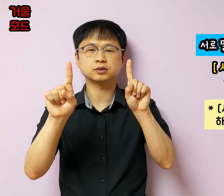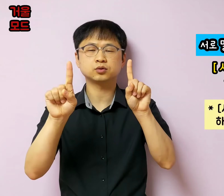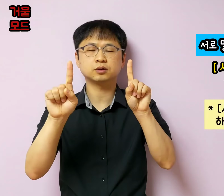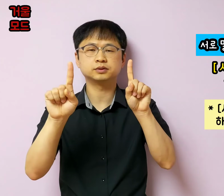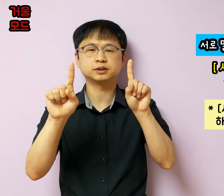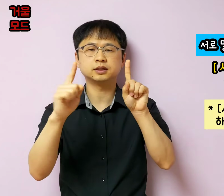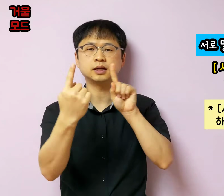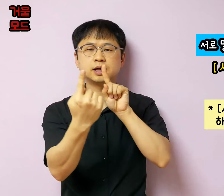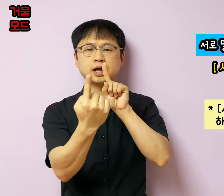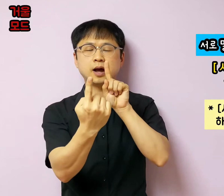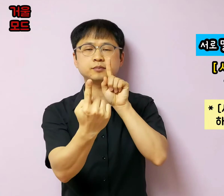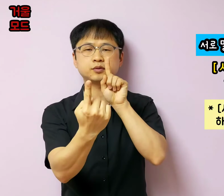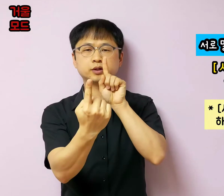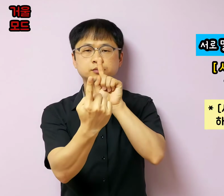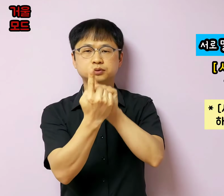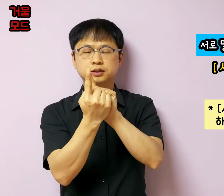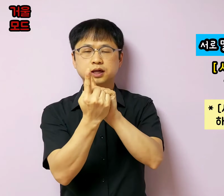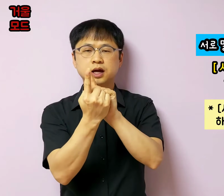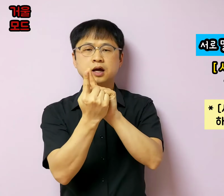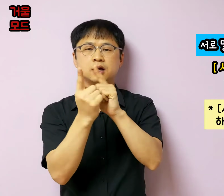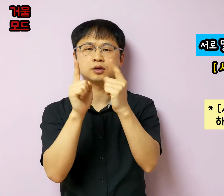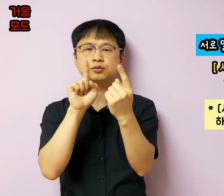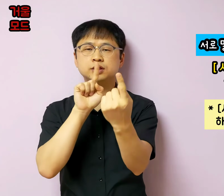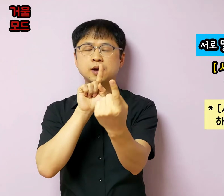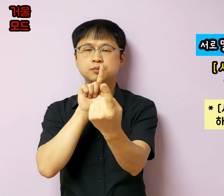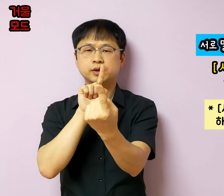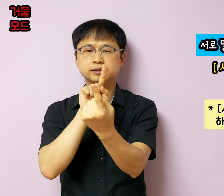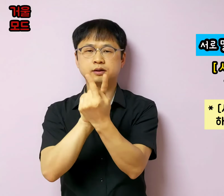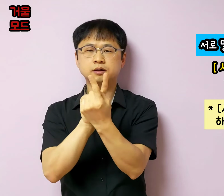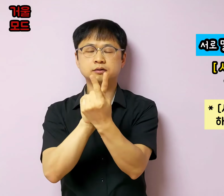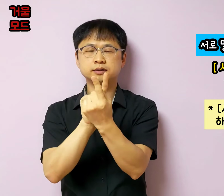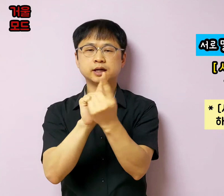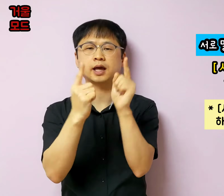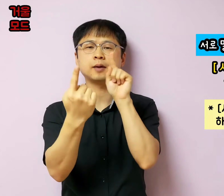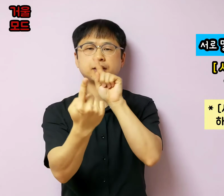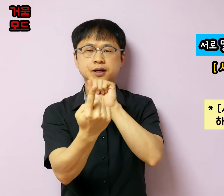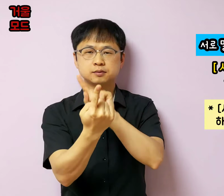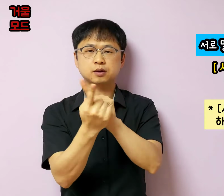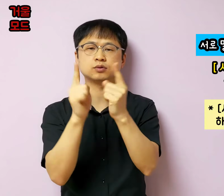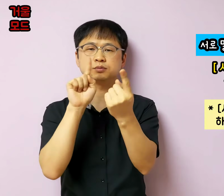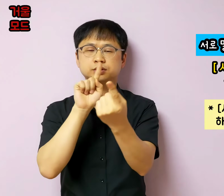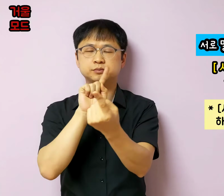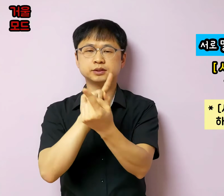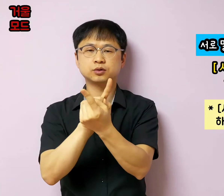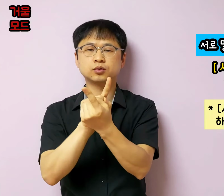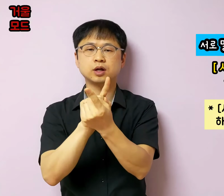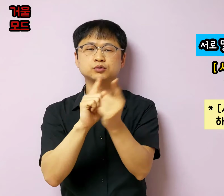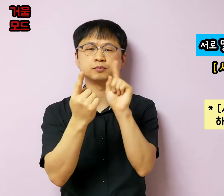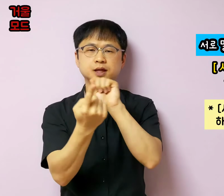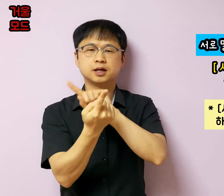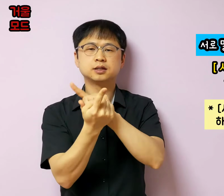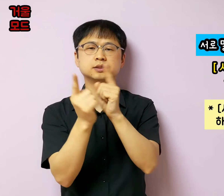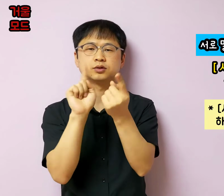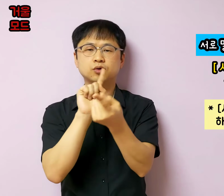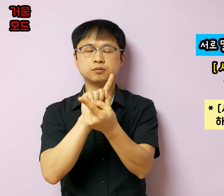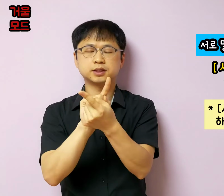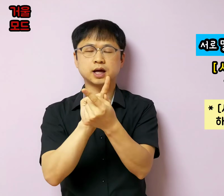양손 검지를 앞뒤로 해서 붙였다가 뒤 앞으로 해서 어긋나게 방향을 바꿔서 붙이면 서로라는 수어입니다.